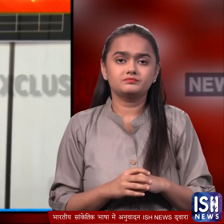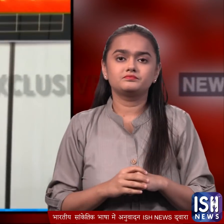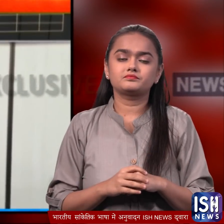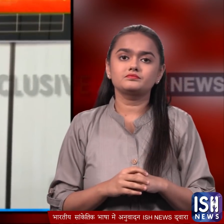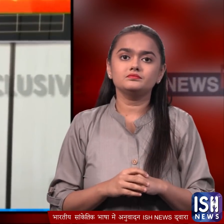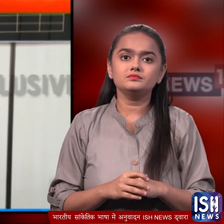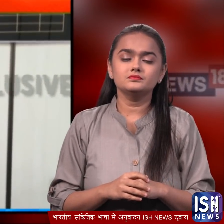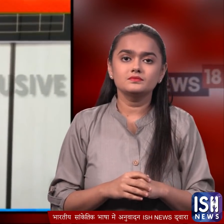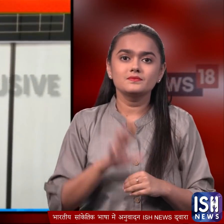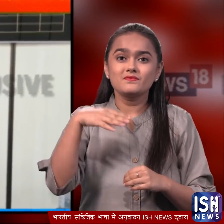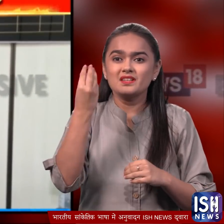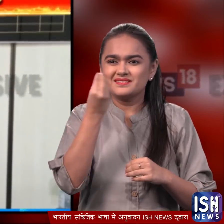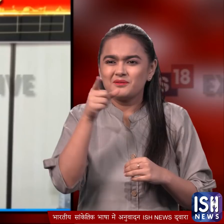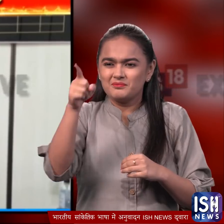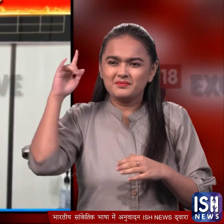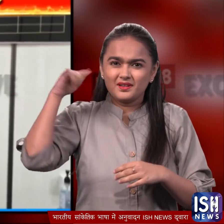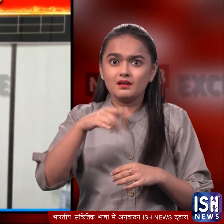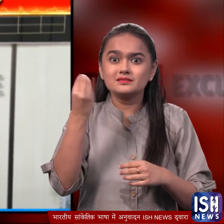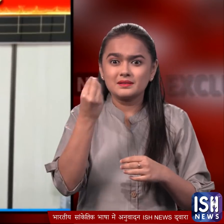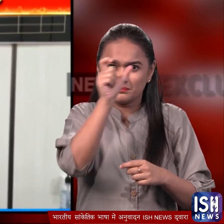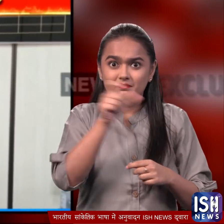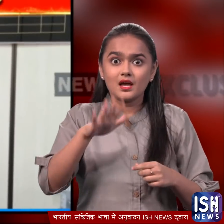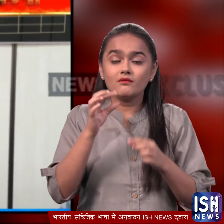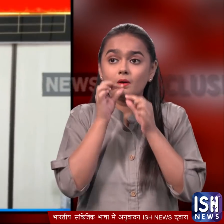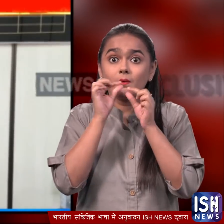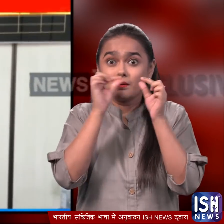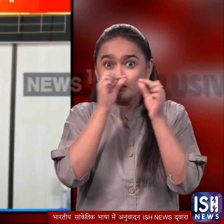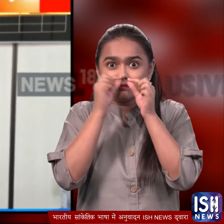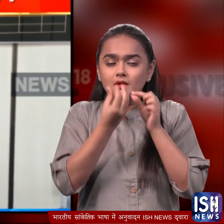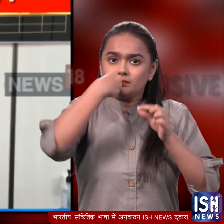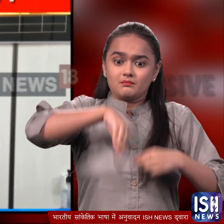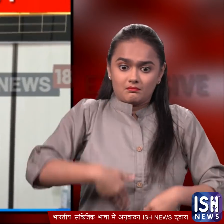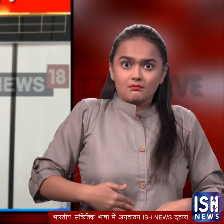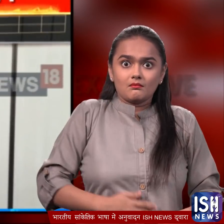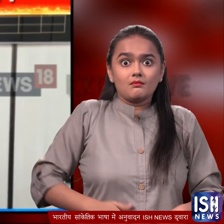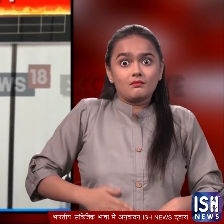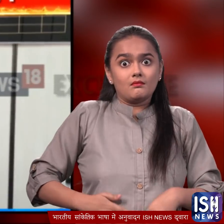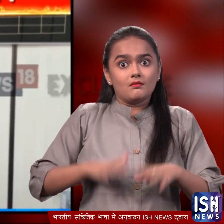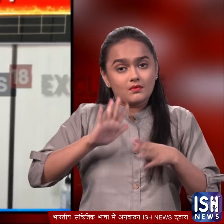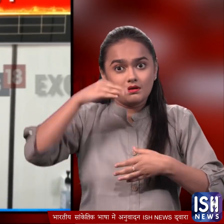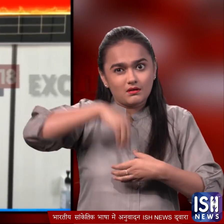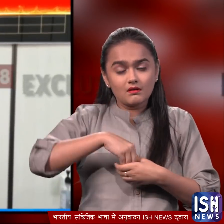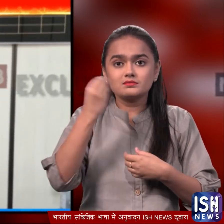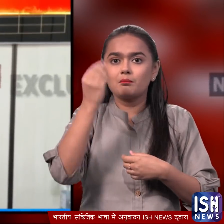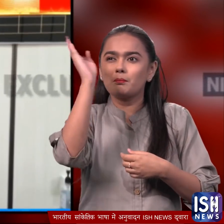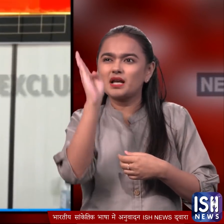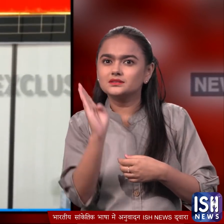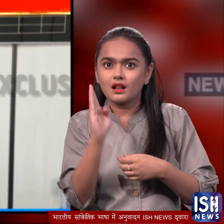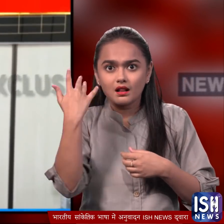ब्राज़ील से कभी कभी कोई पैसेंजर है जो पेट में अपने कंज्यूम करके ऑन पर्सन लेके आता है, तो वो कभी ब्राज़ील से